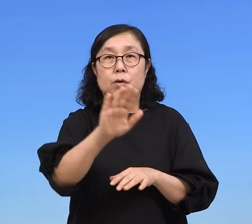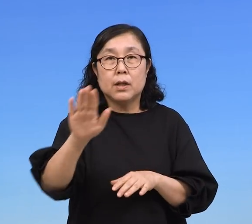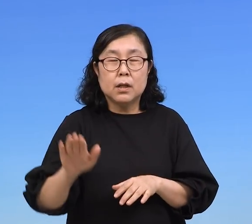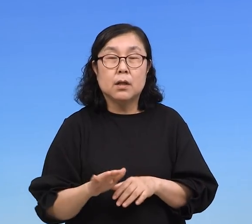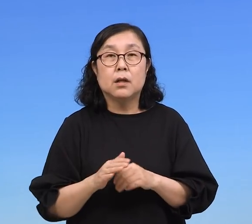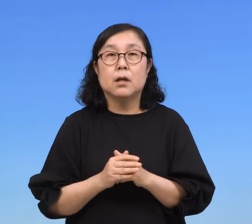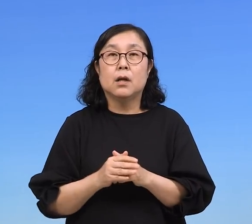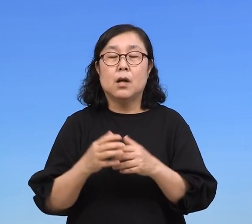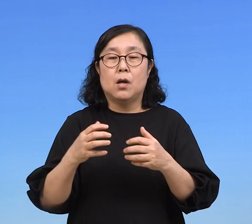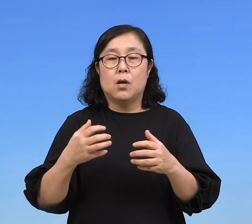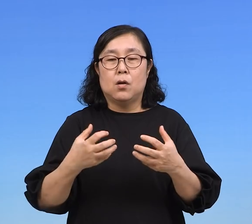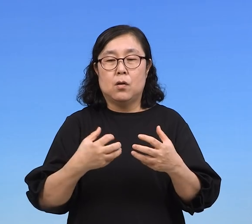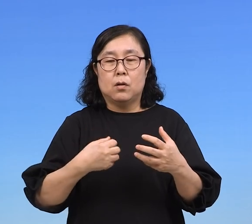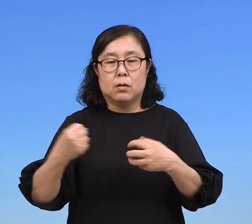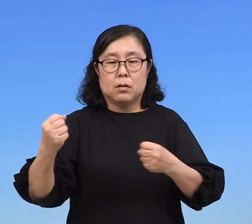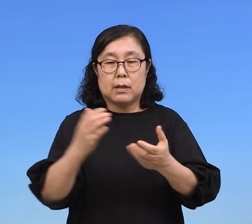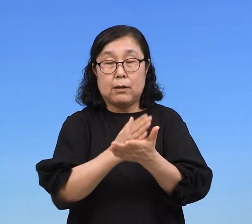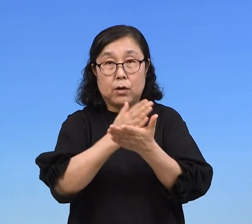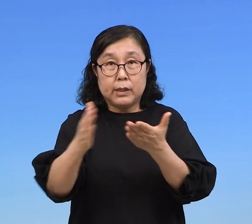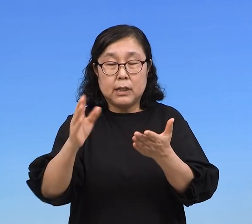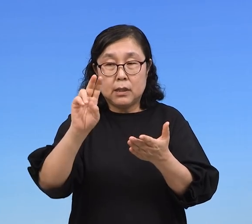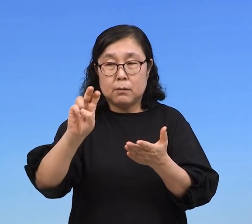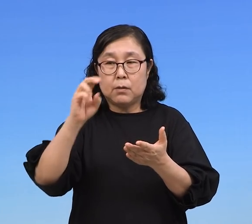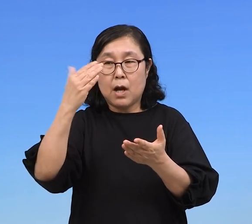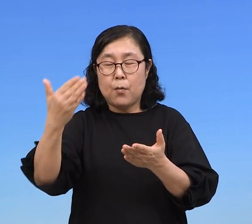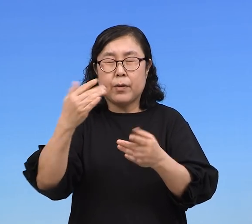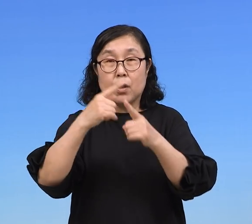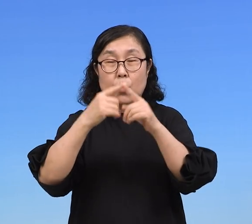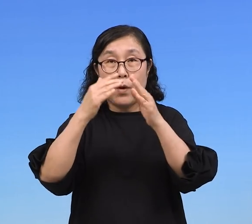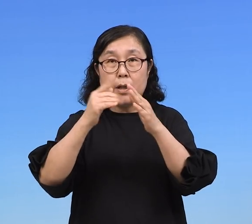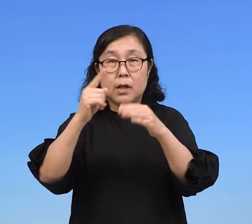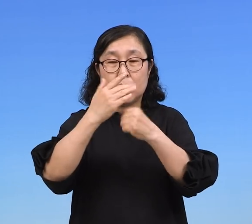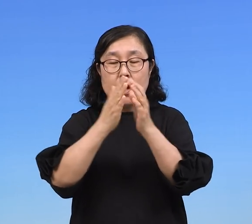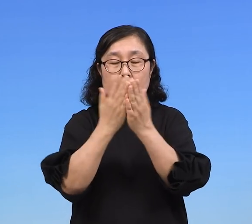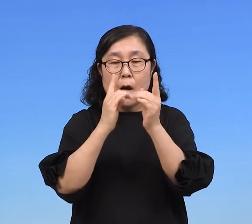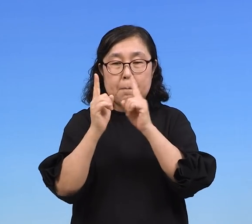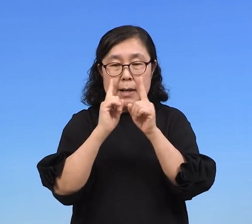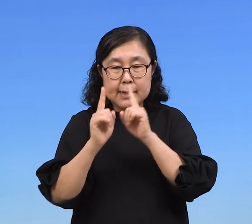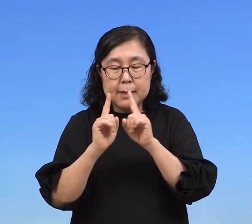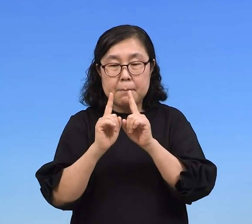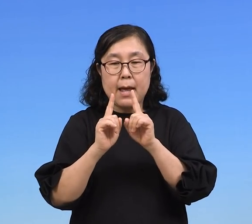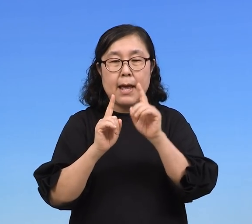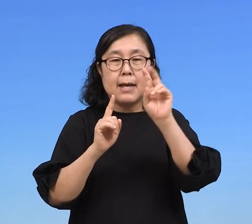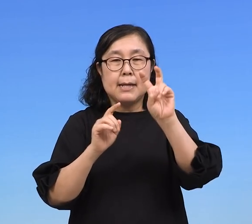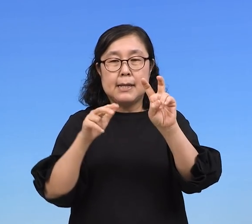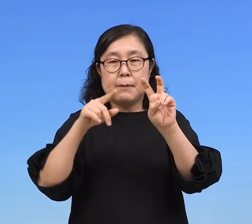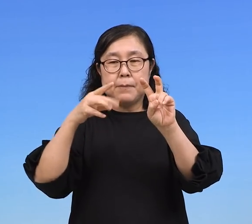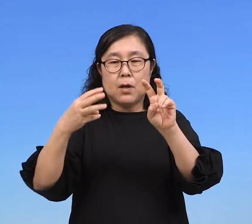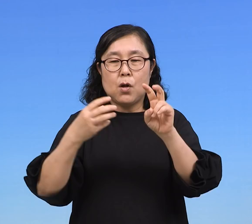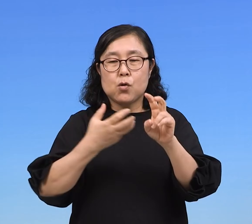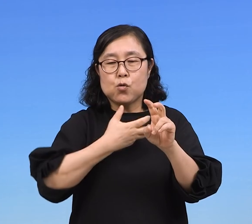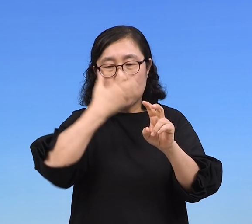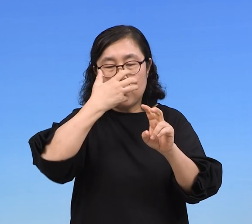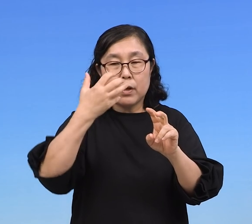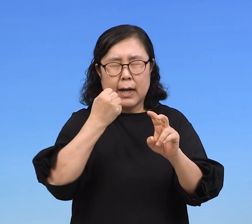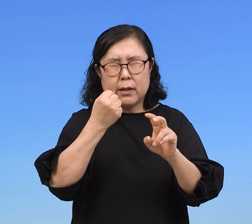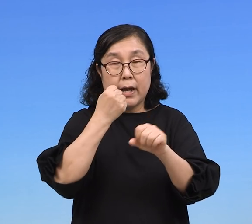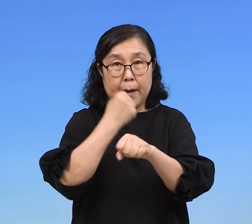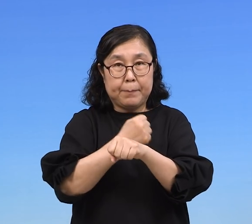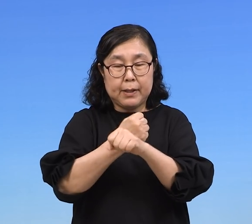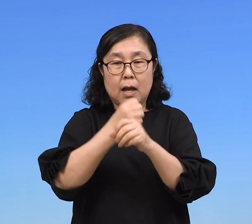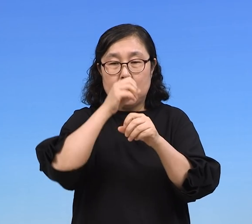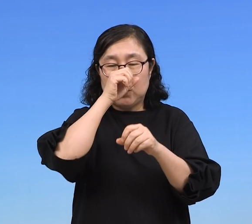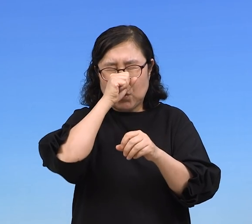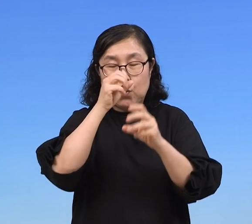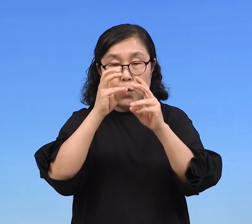여러분, 오늘 우리는 분립하게 될 29개 교회는 이 본문 20절의 꿈을 가지고 해야 된다고 생각합니다.